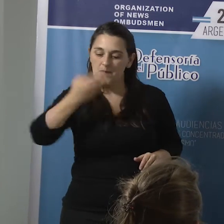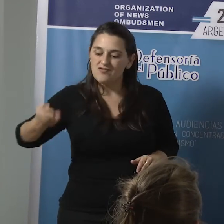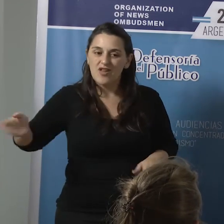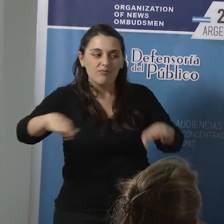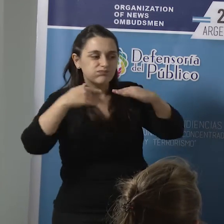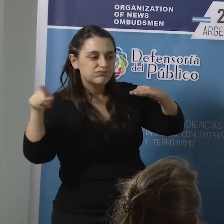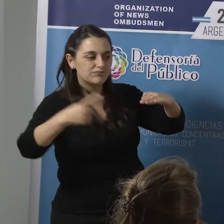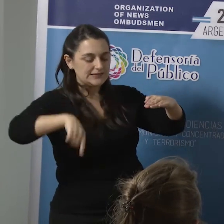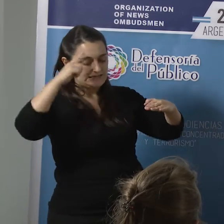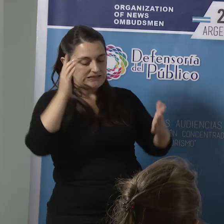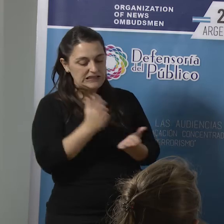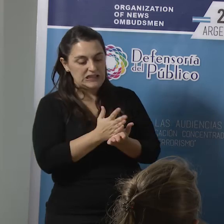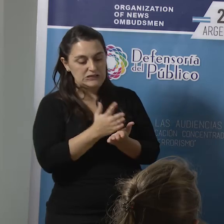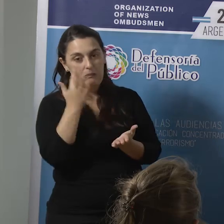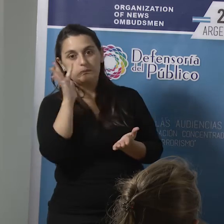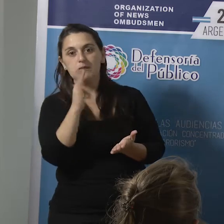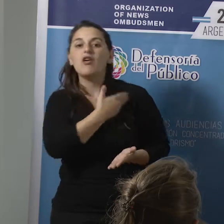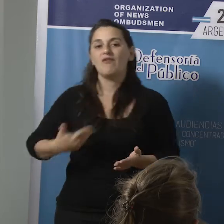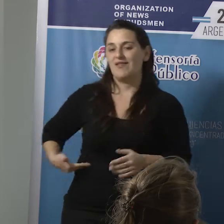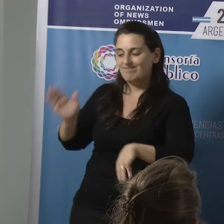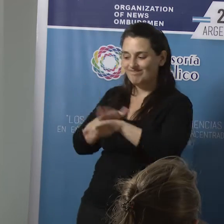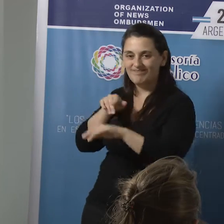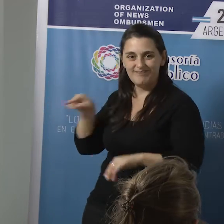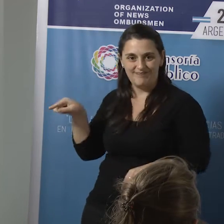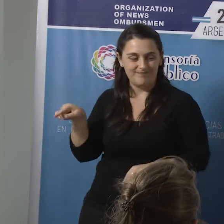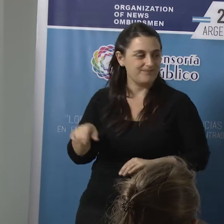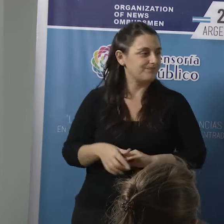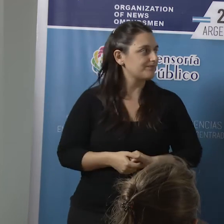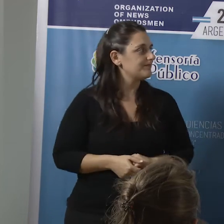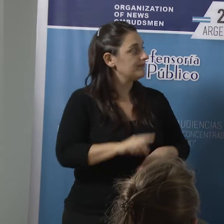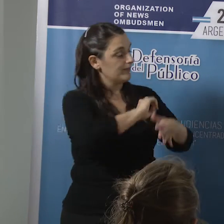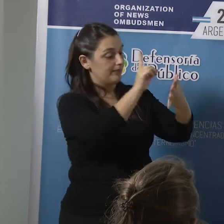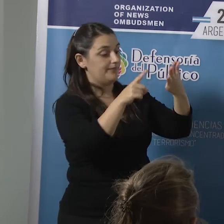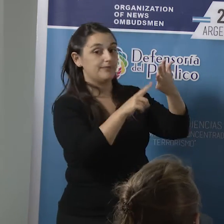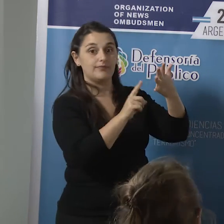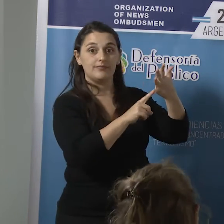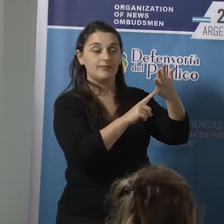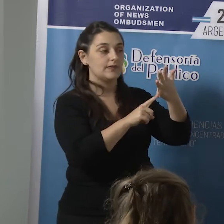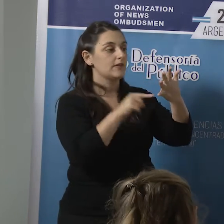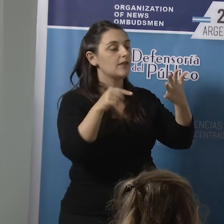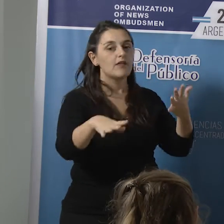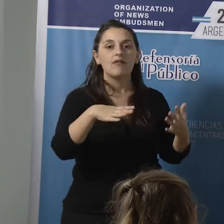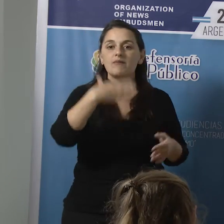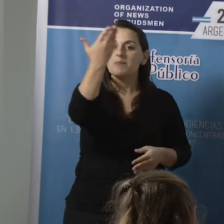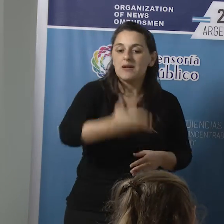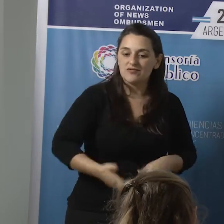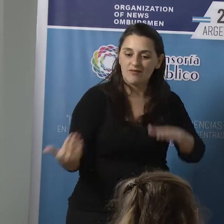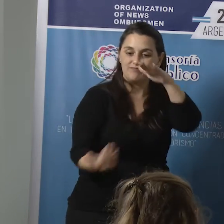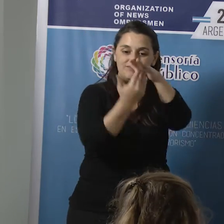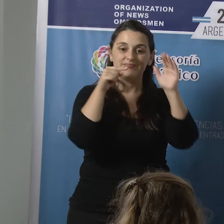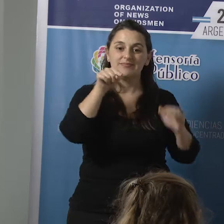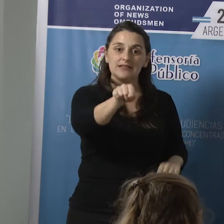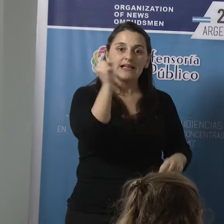debe a un problema gubernamental. Bien. En quinto lugar, la falta de estabilidad laboral de los defensores